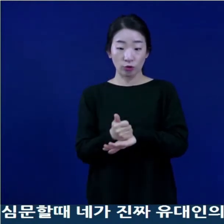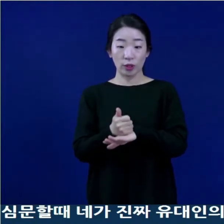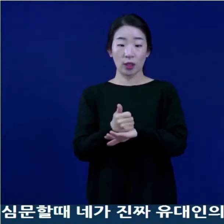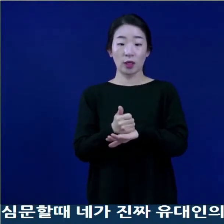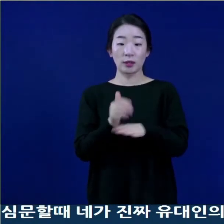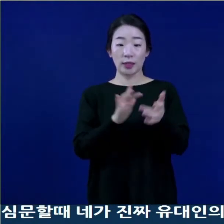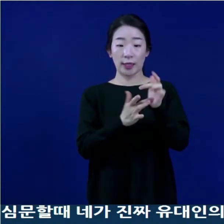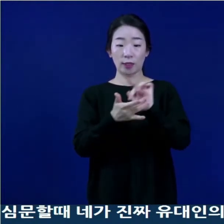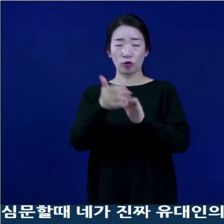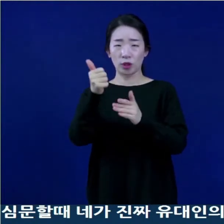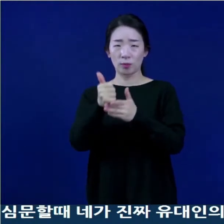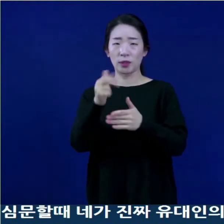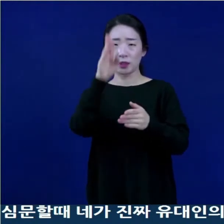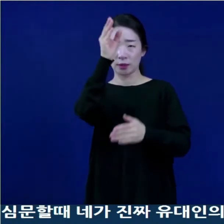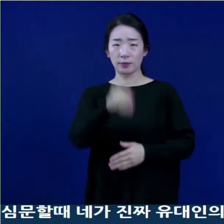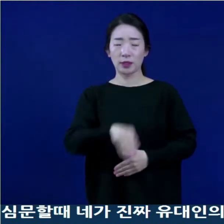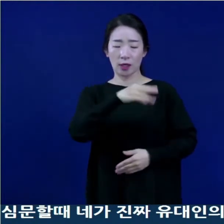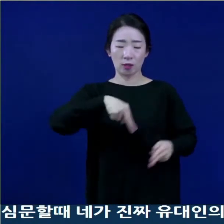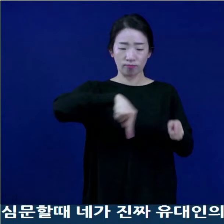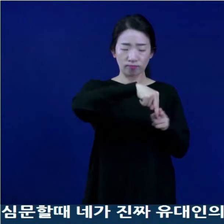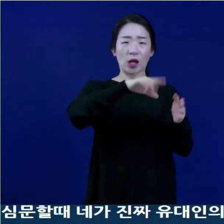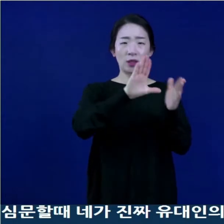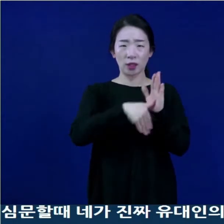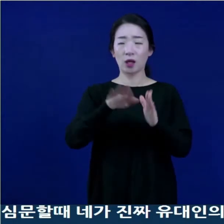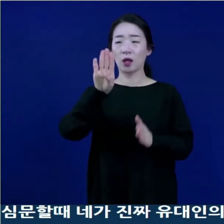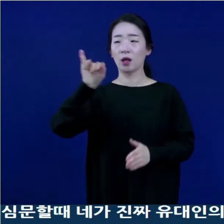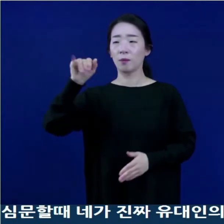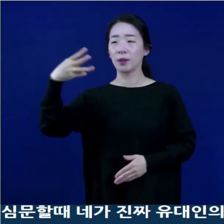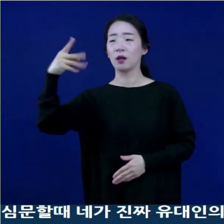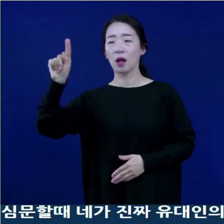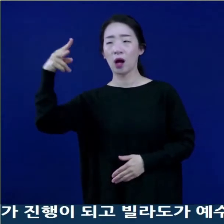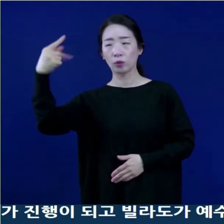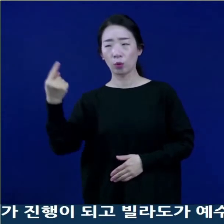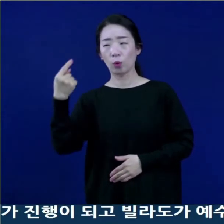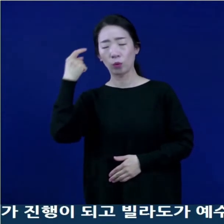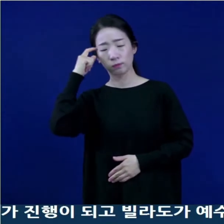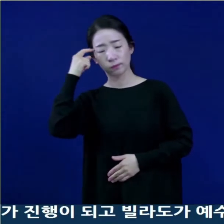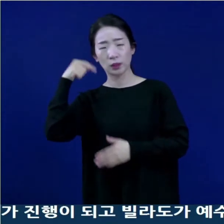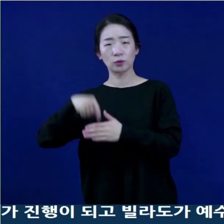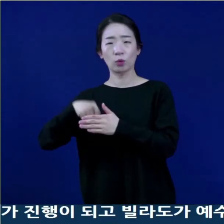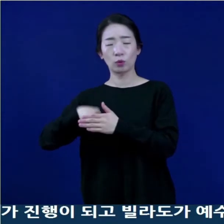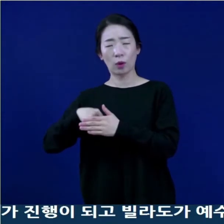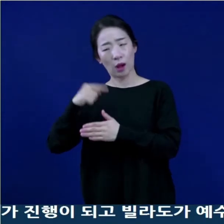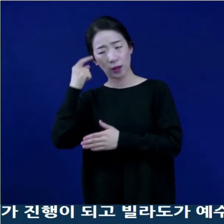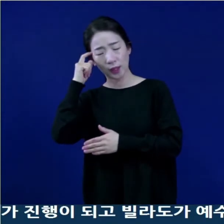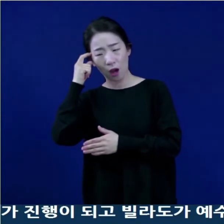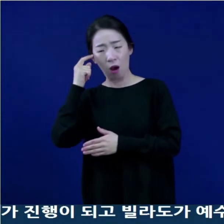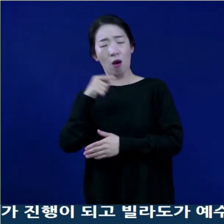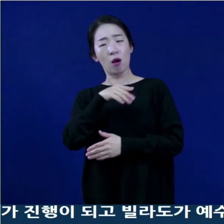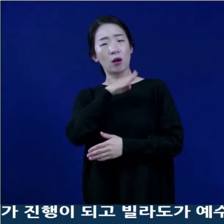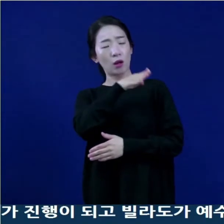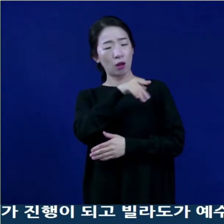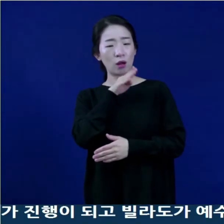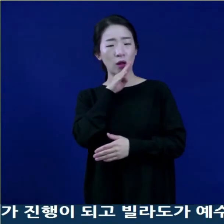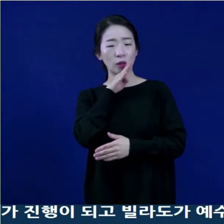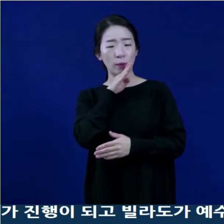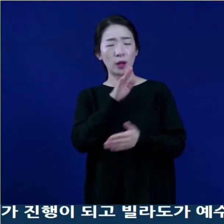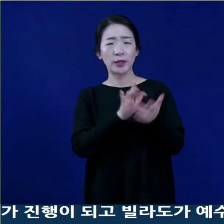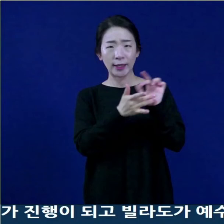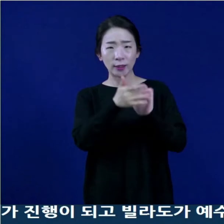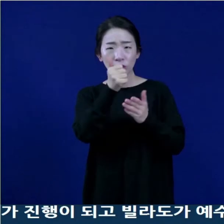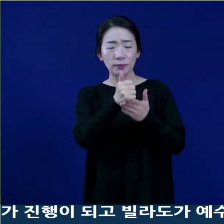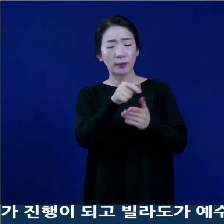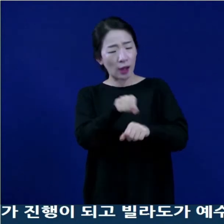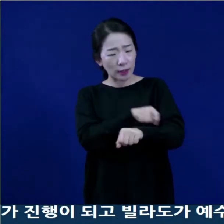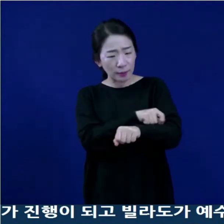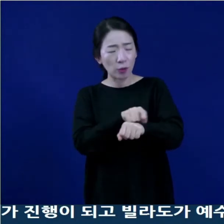갔다 했습니다. 예수를 생각하면 이분 정말 특별한 분 같은데, 밖에서 고소한 자를 생각하면 이들이 말하는 게 정말